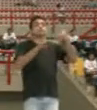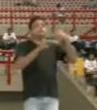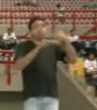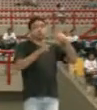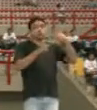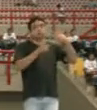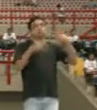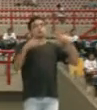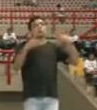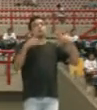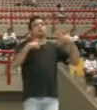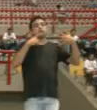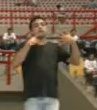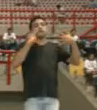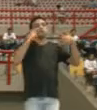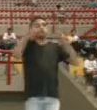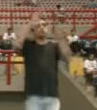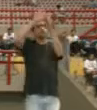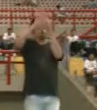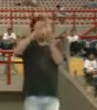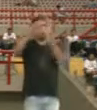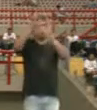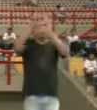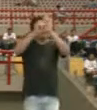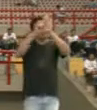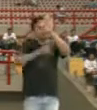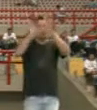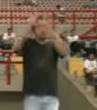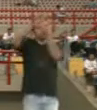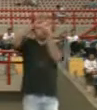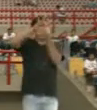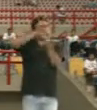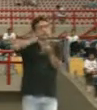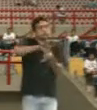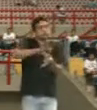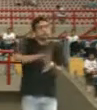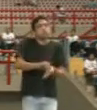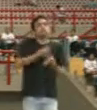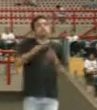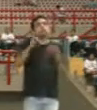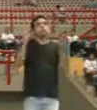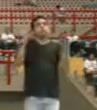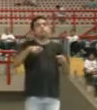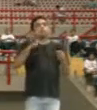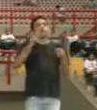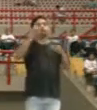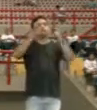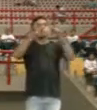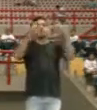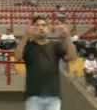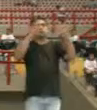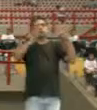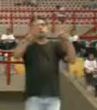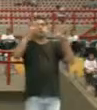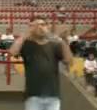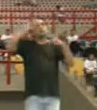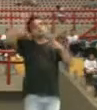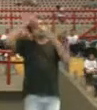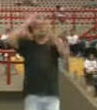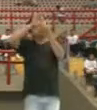4, coesão, as junções paragrafais, os elementos que você utiliza para concatenar suas